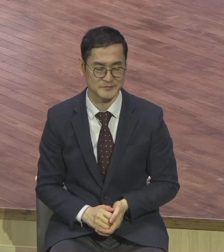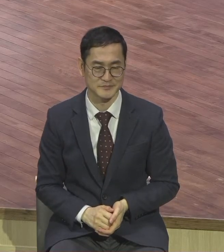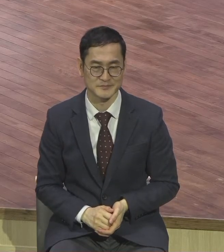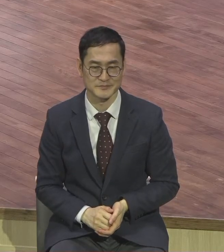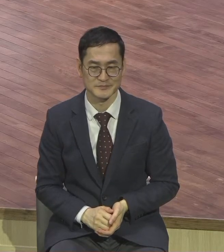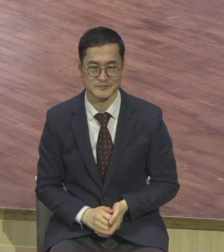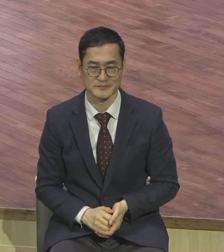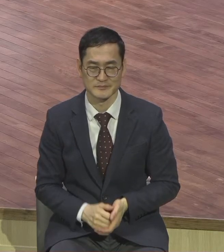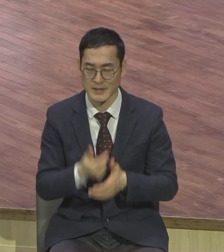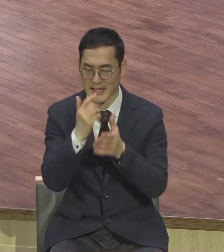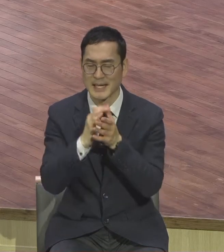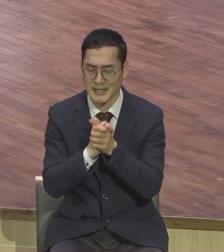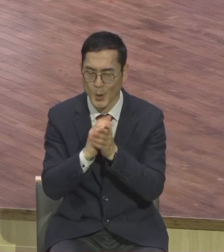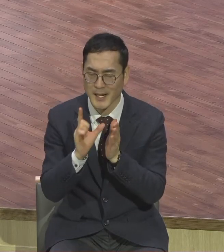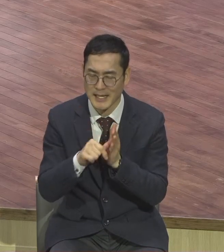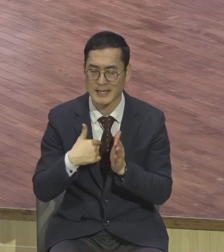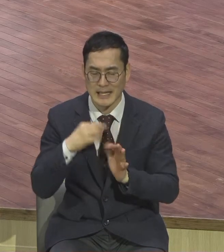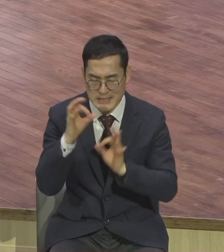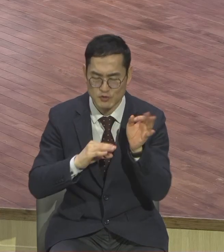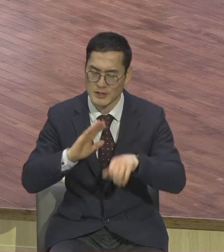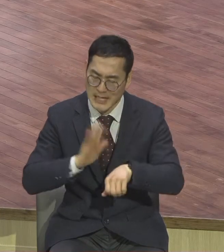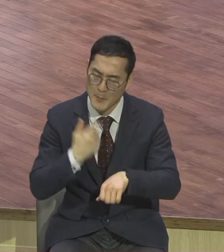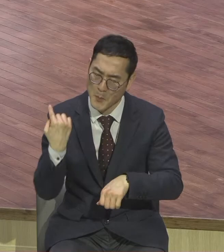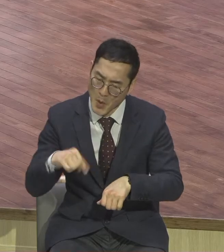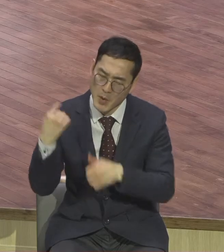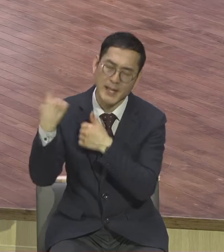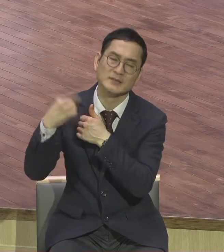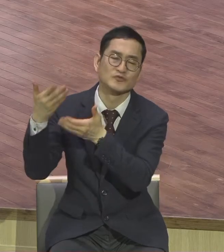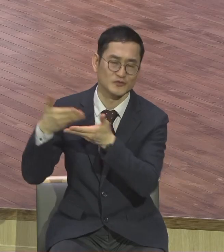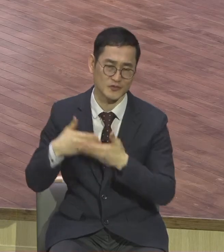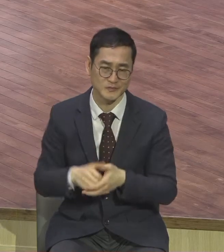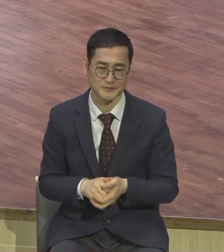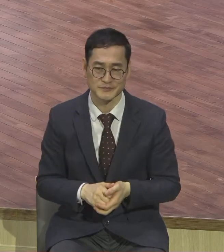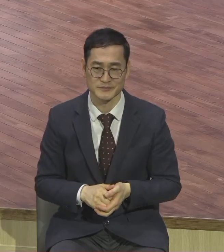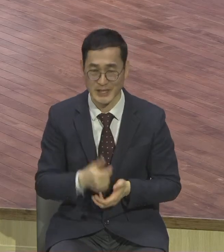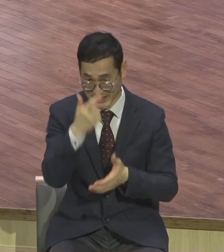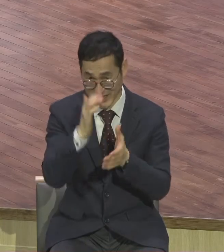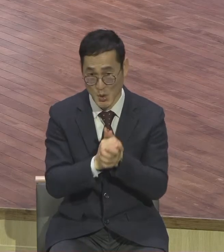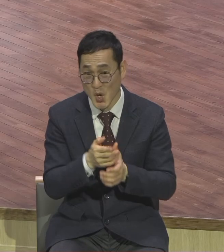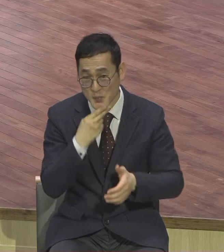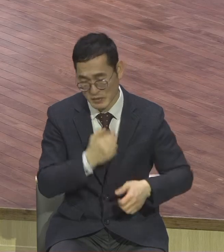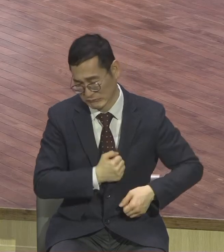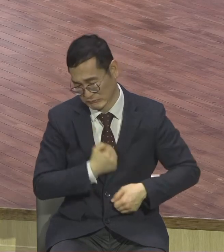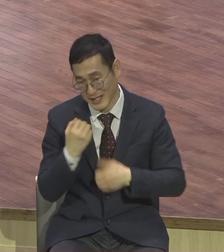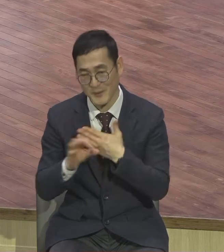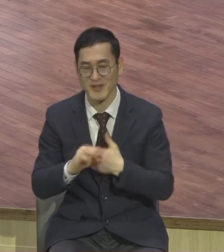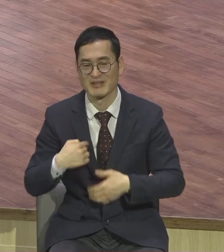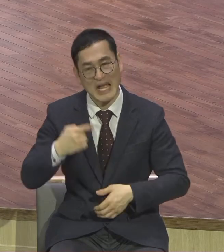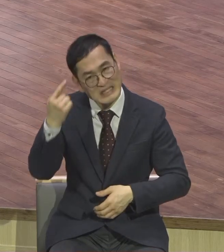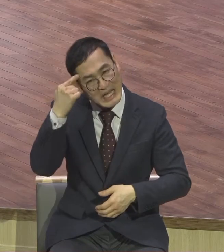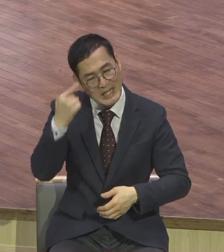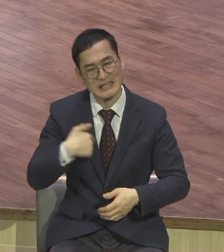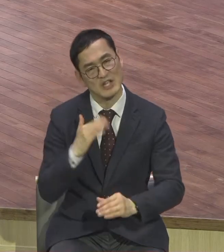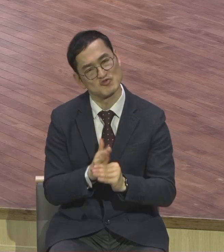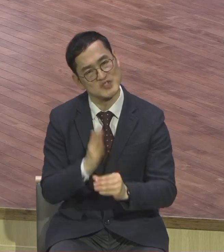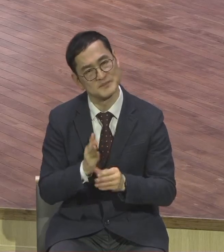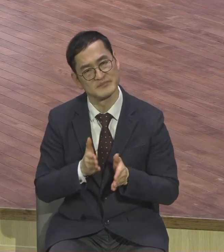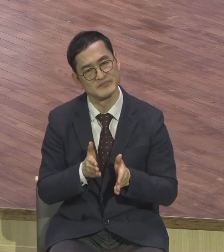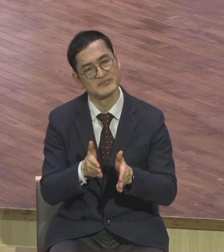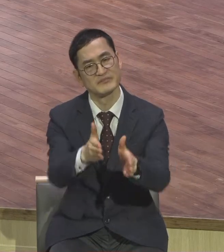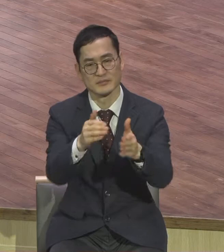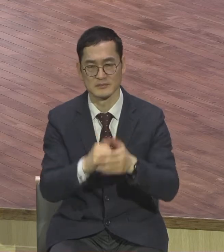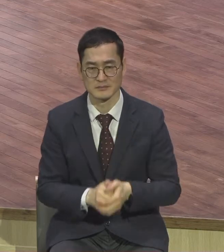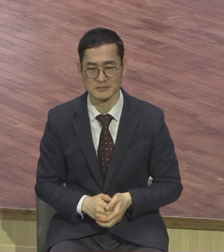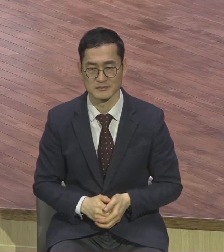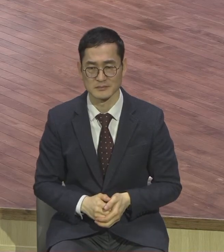기도하면 딱 하나님을 가르쳐주세요. 반면에 기도하지 않을수록 뭐요 자기 생각이지요. 자기 의지 자기